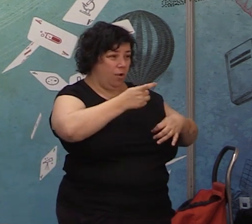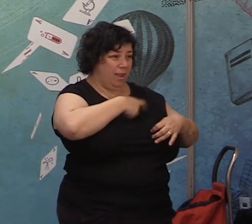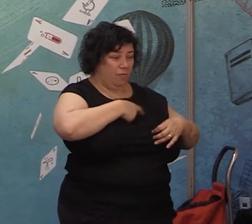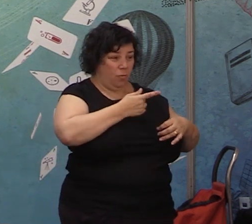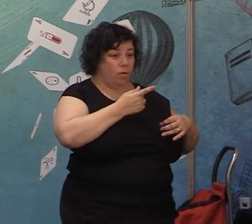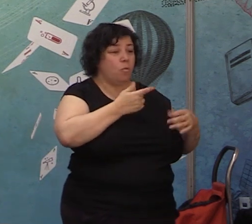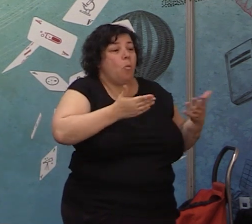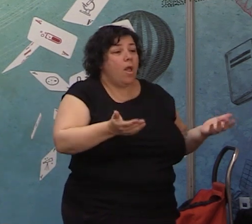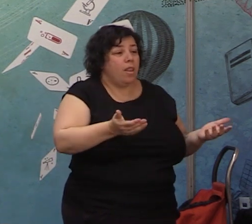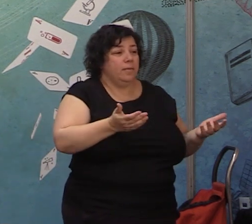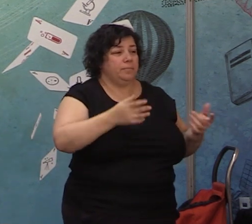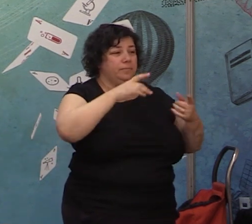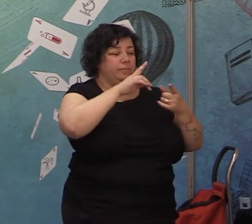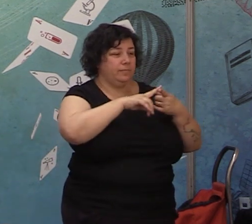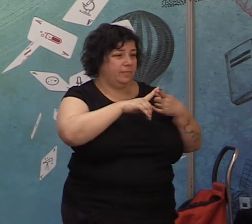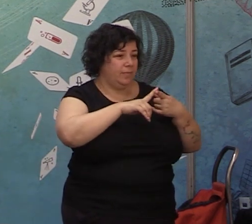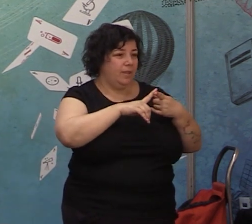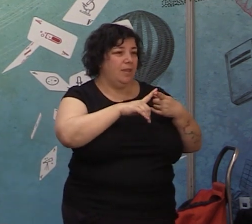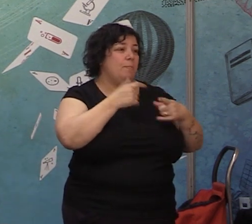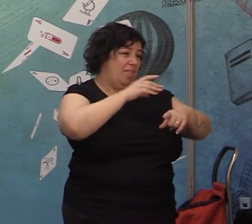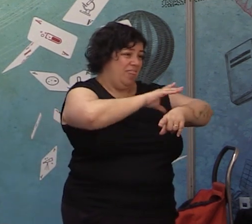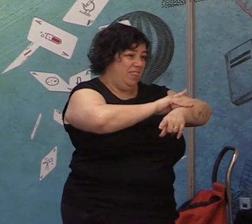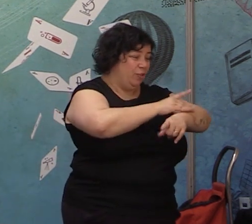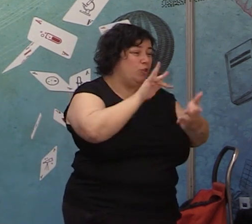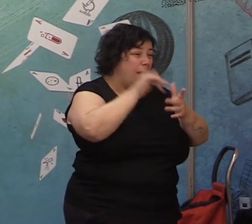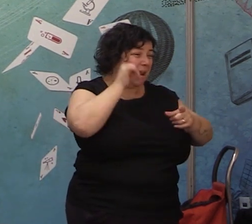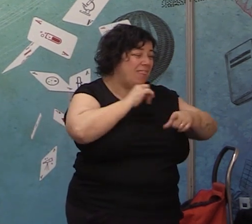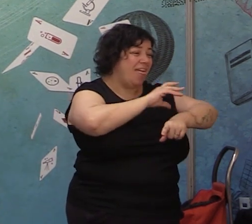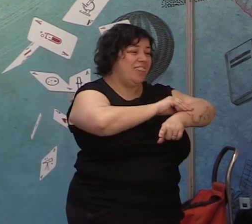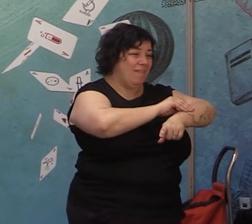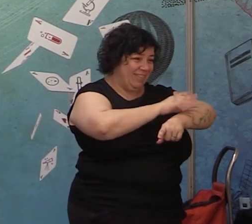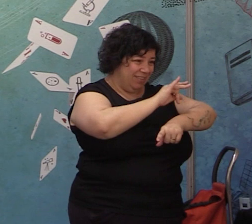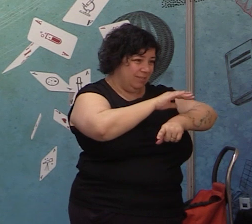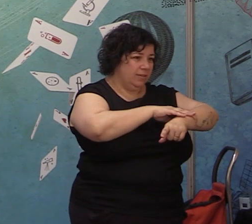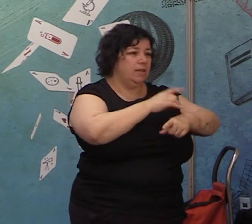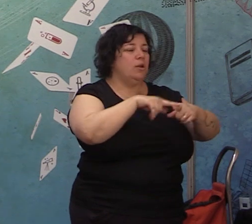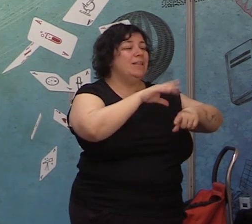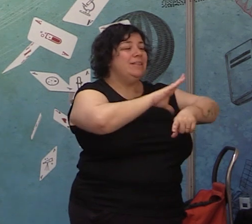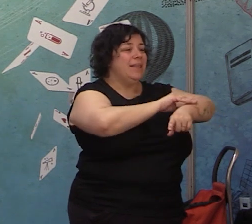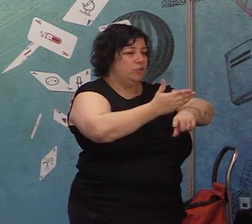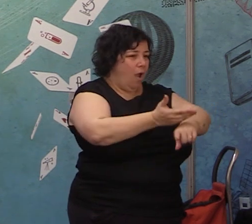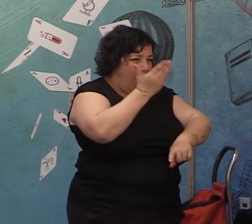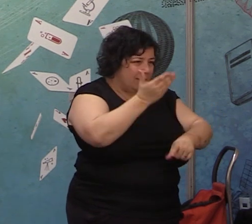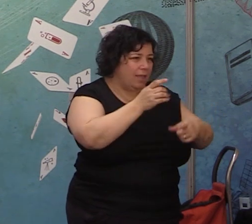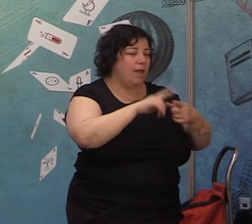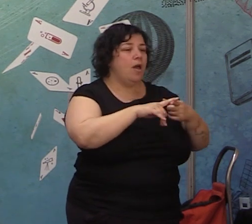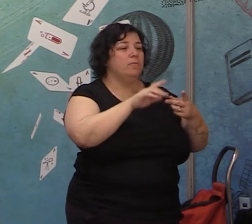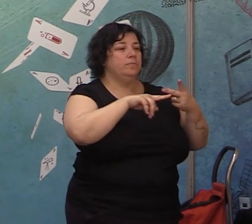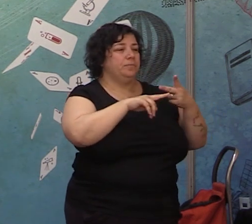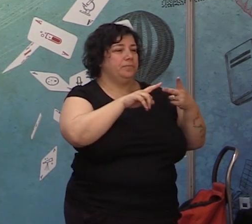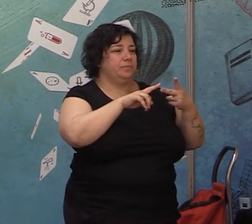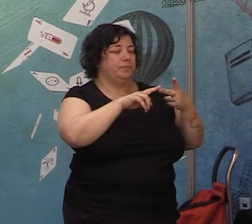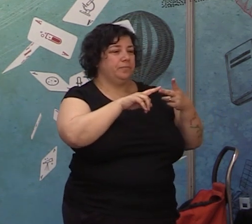larga? Pues serían tener diabetes gestacional, hipertensión o preeclampsia en el